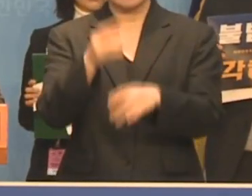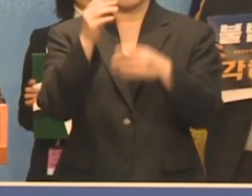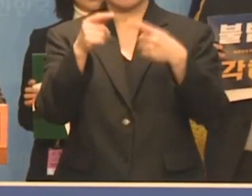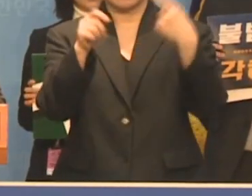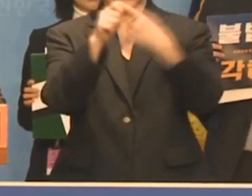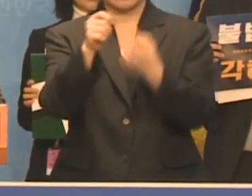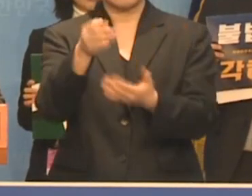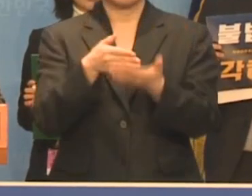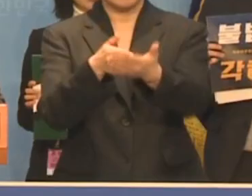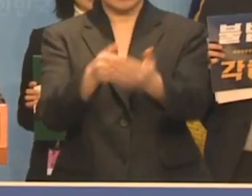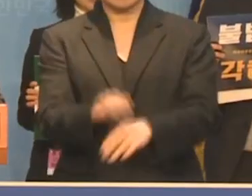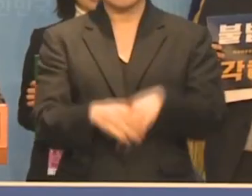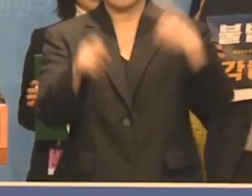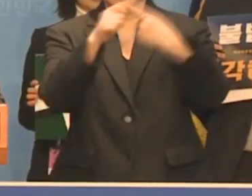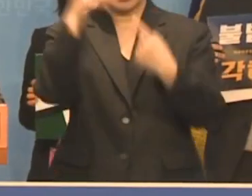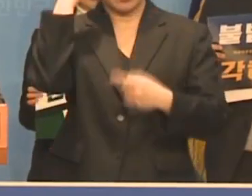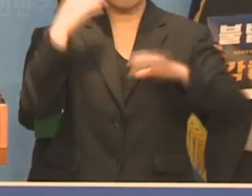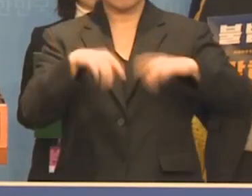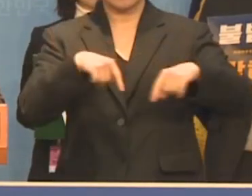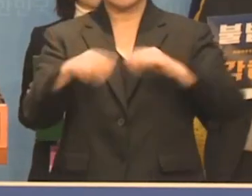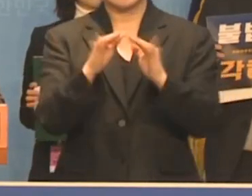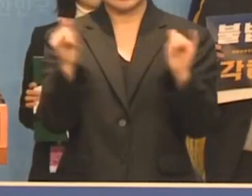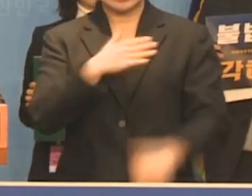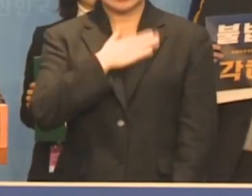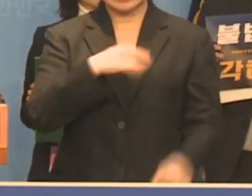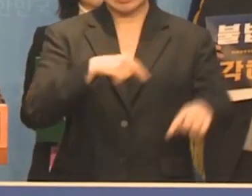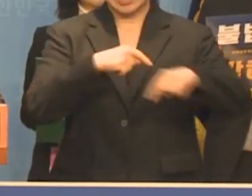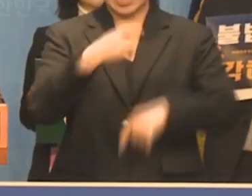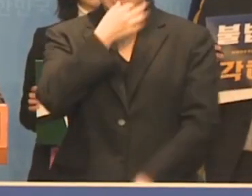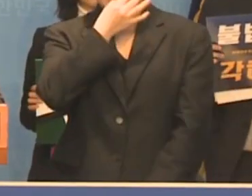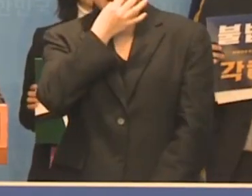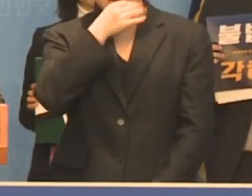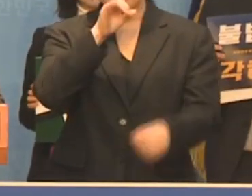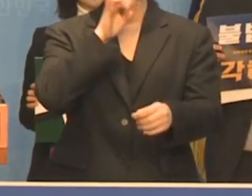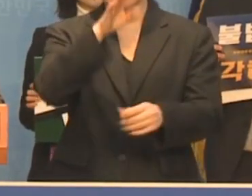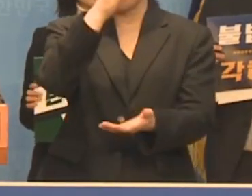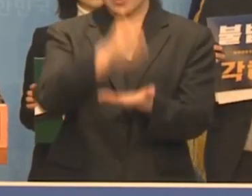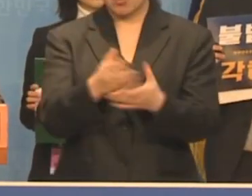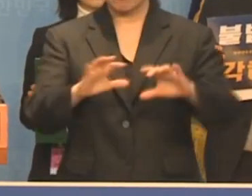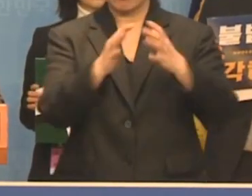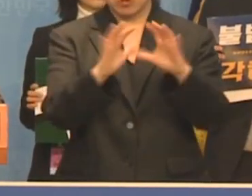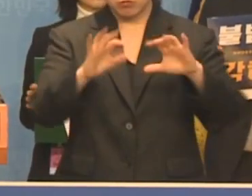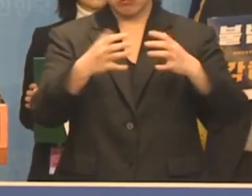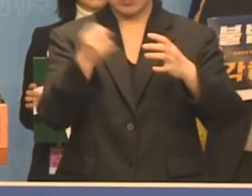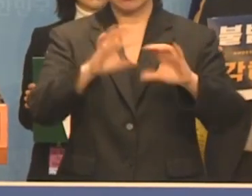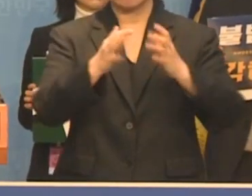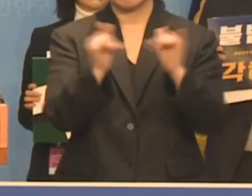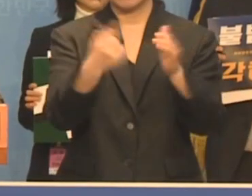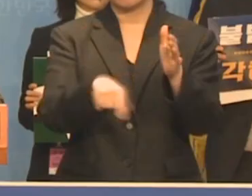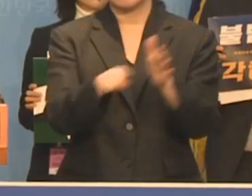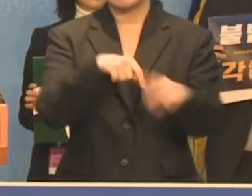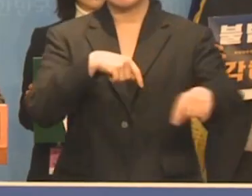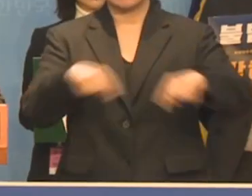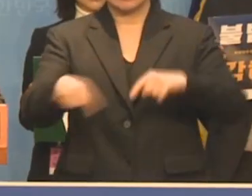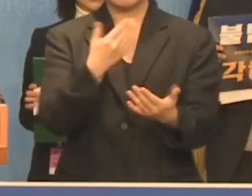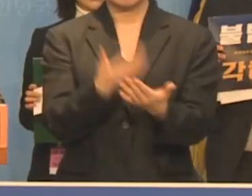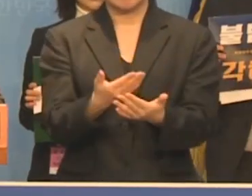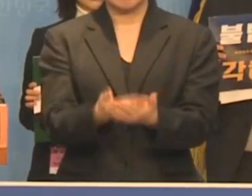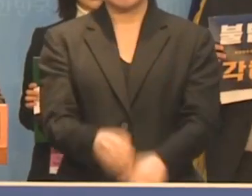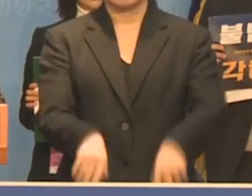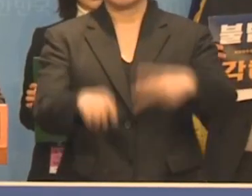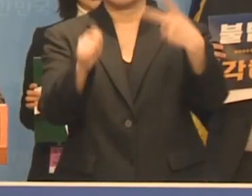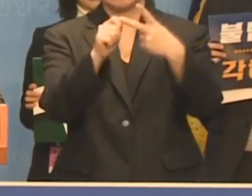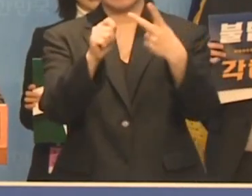첫째, 대한민국의 정치인들은 자신의 정치적 이득을 위한 정치가 아닌 국가와 국민을 위한 정치를 하십시오.